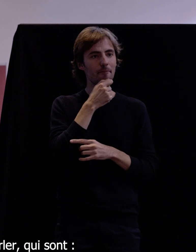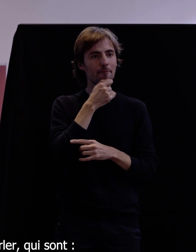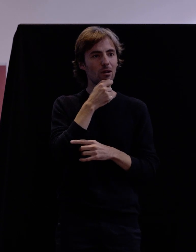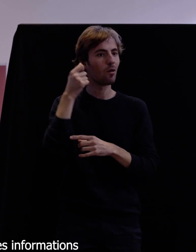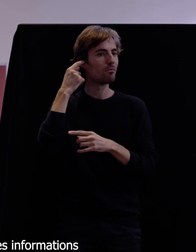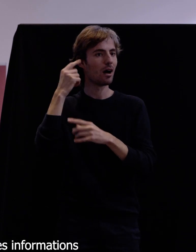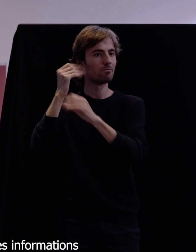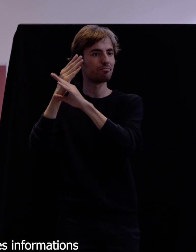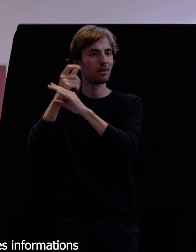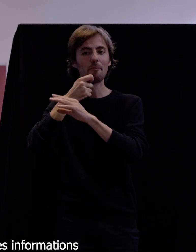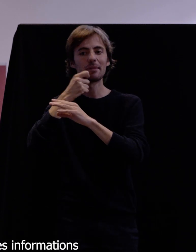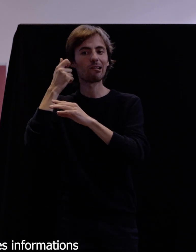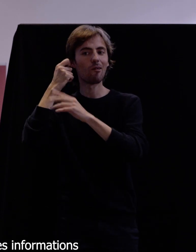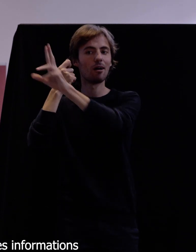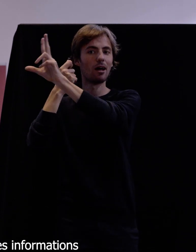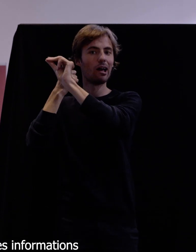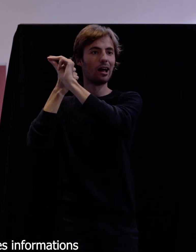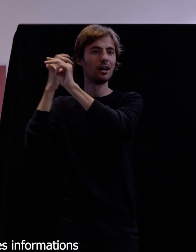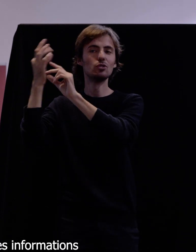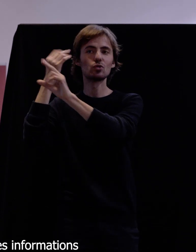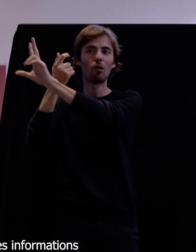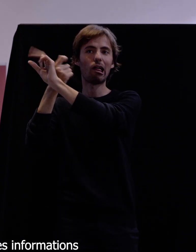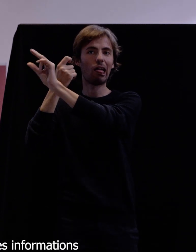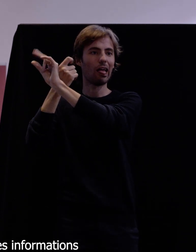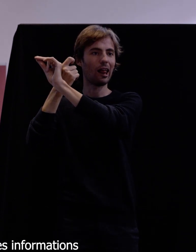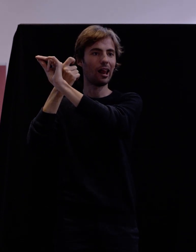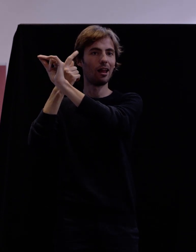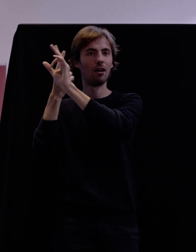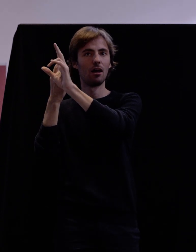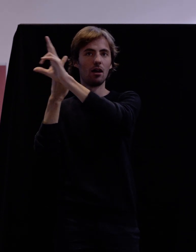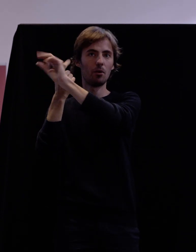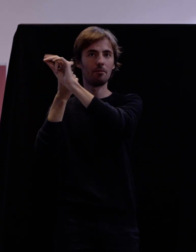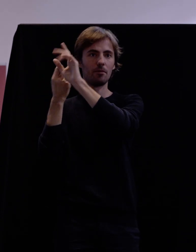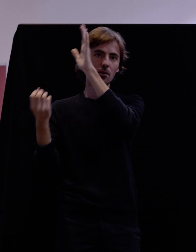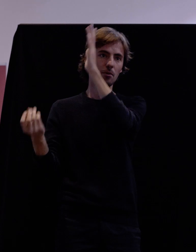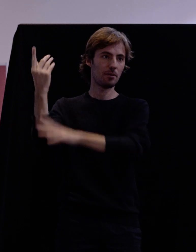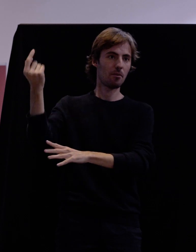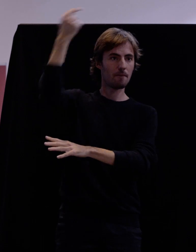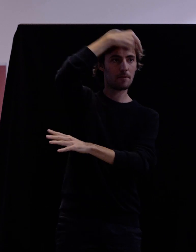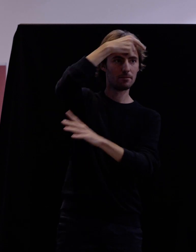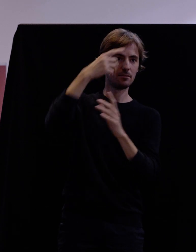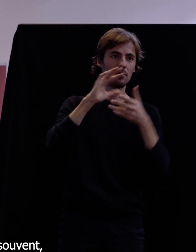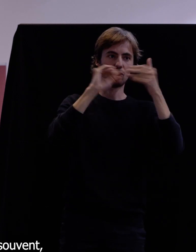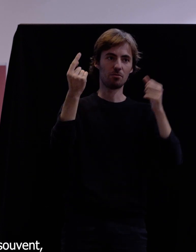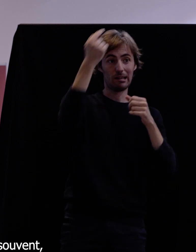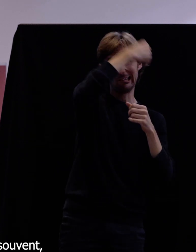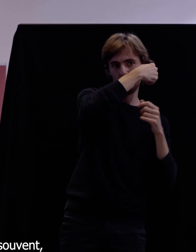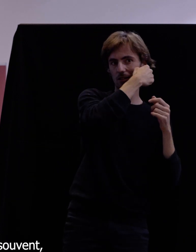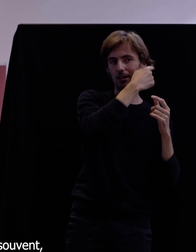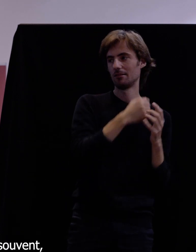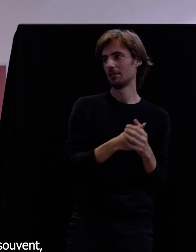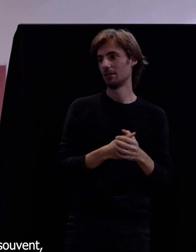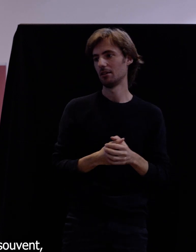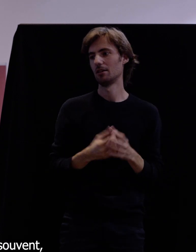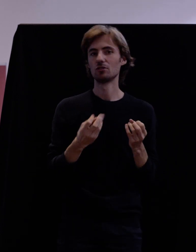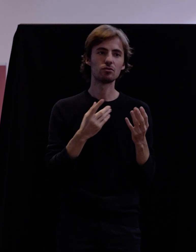qui n'entend pas, qui vient capter les informations du côté de l'oreille qui n'entend pas. Et cet appareil va transmettre, alors souvent